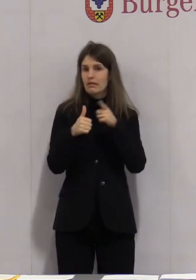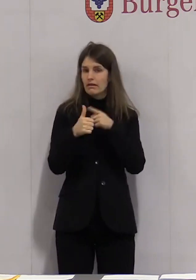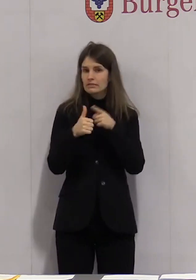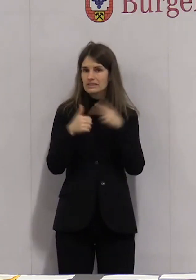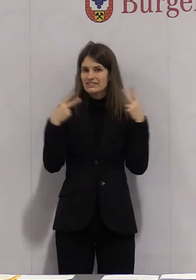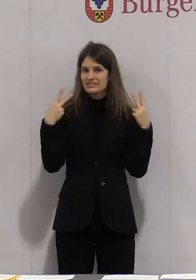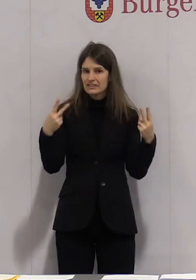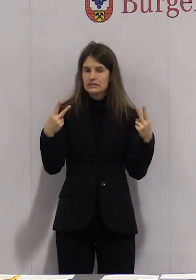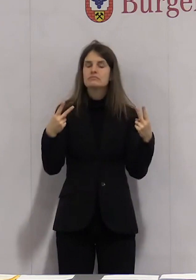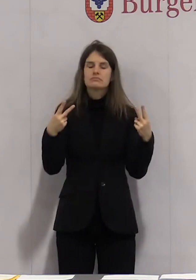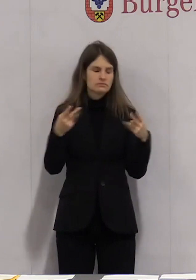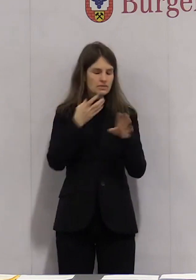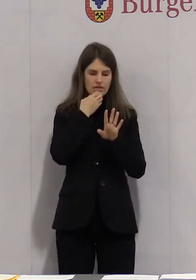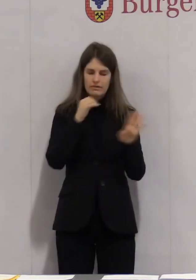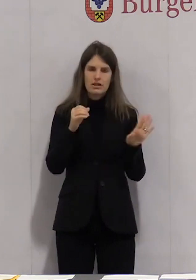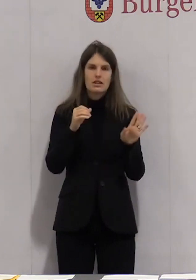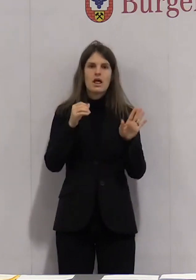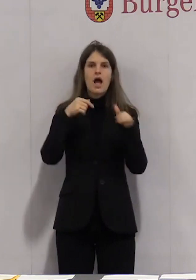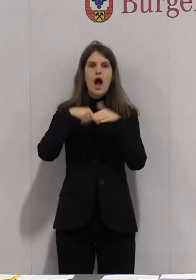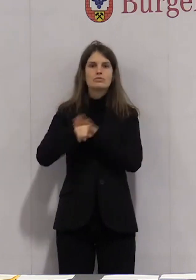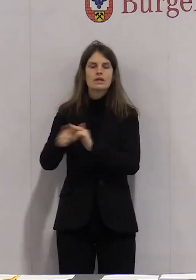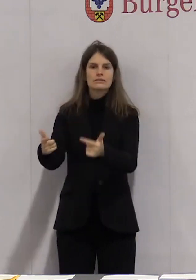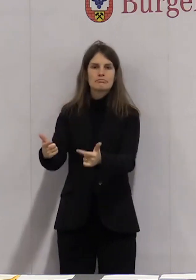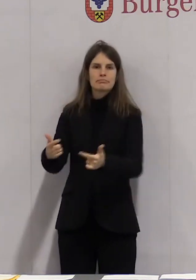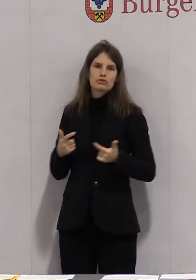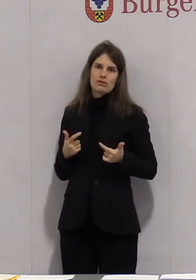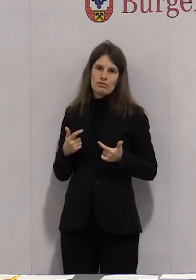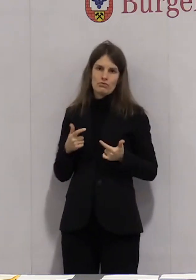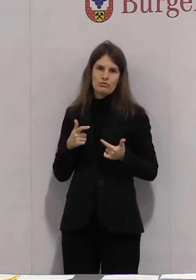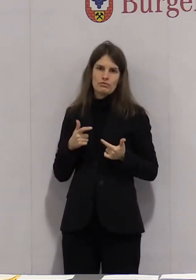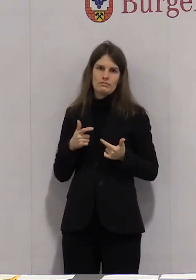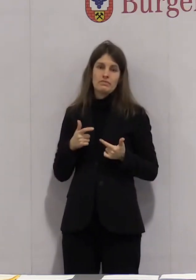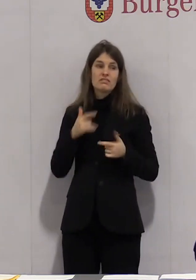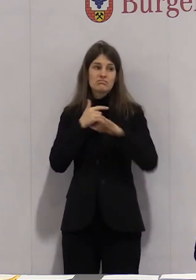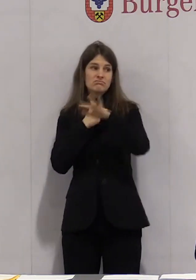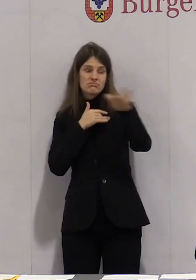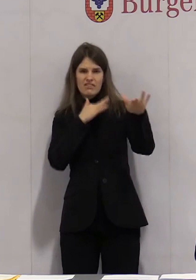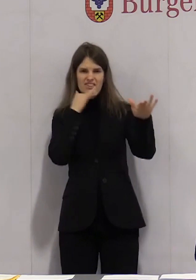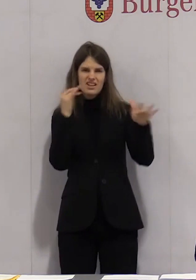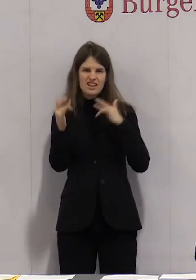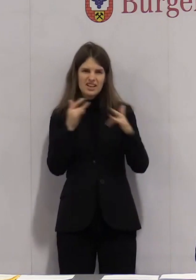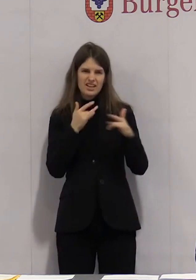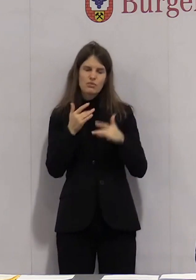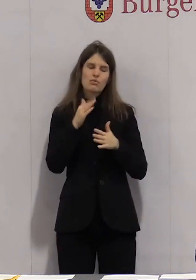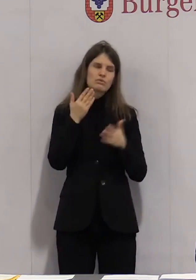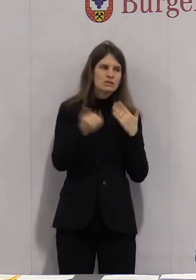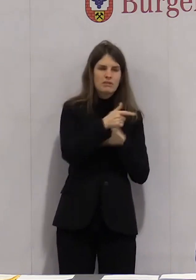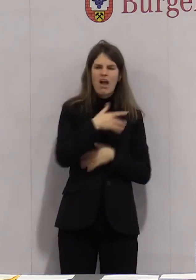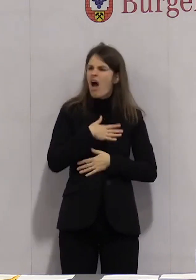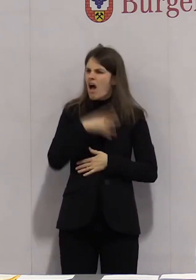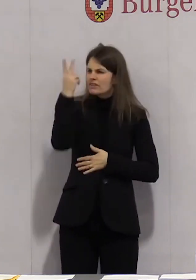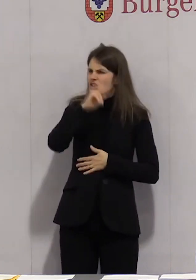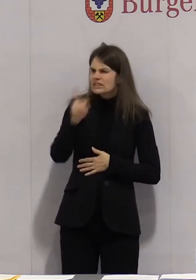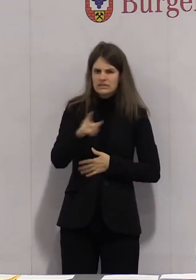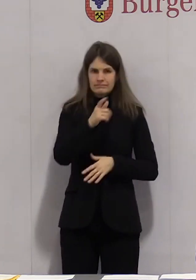beschränkungen verhangen haben das hat uns viel kritik und auch manche unverständnis aus der